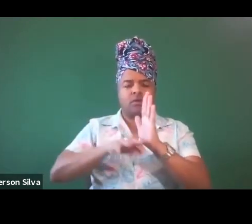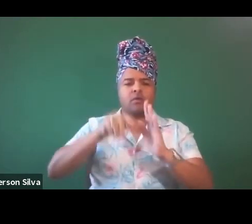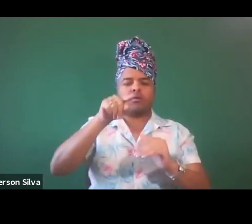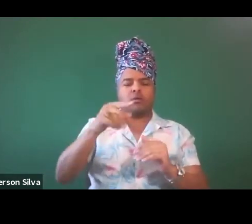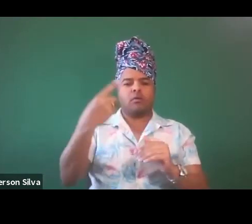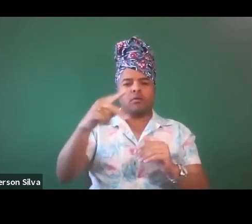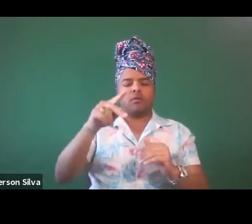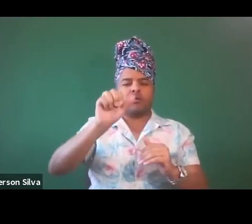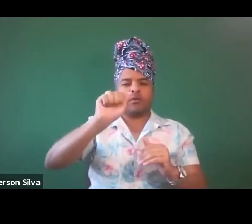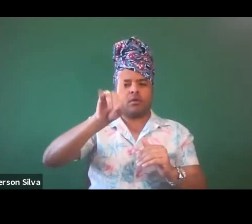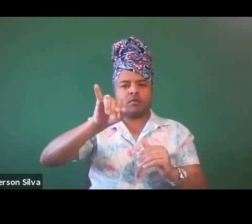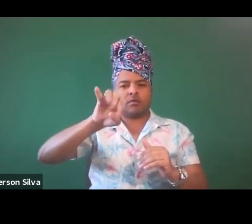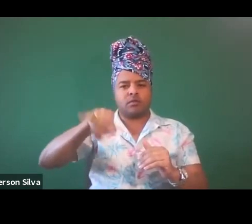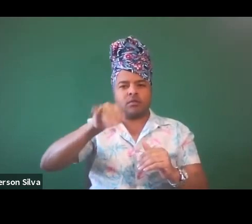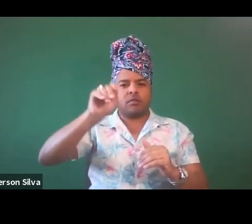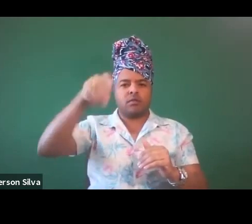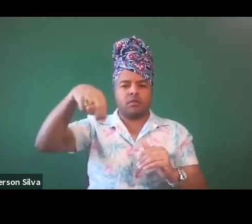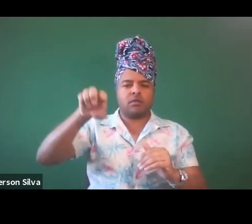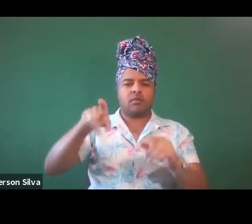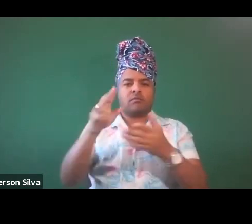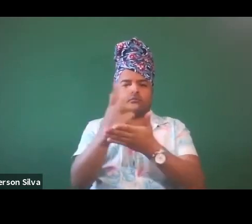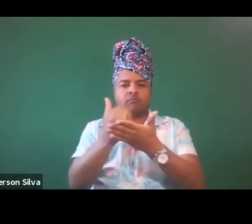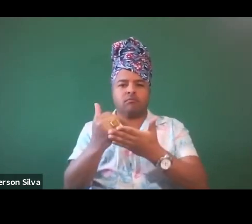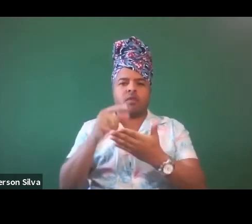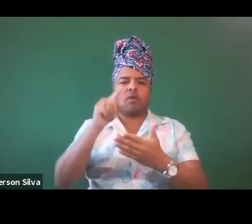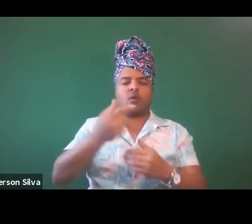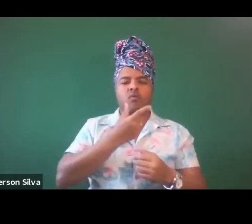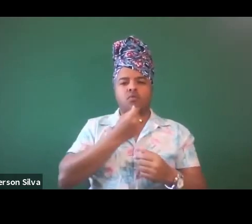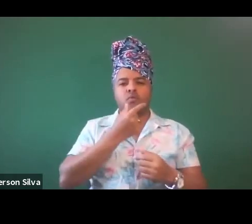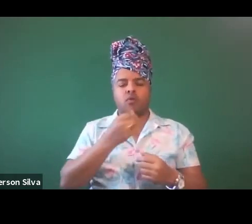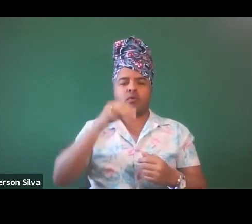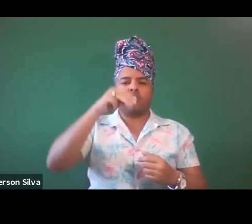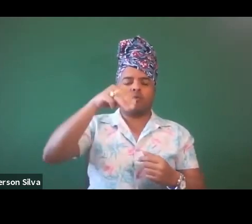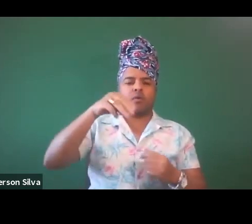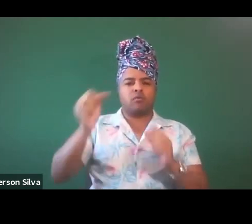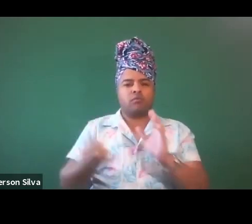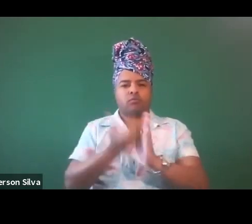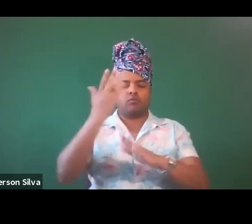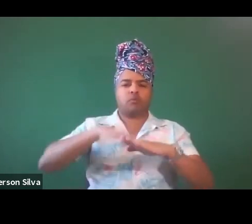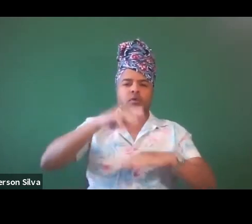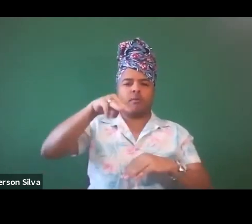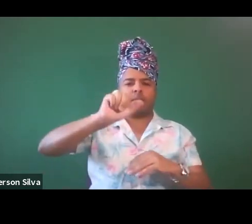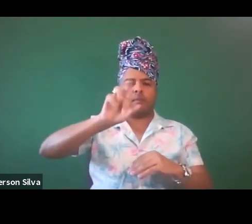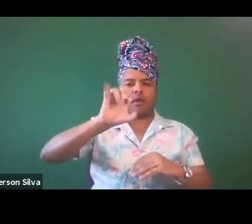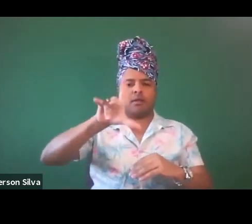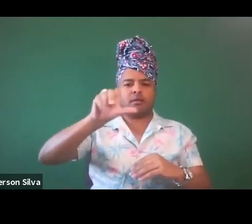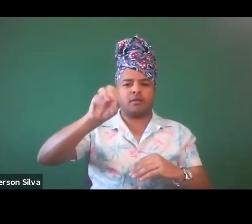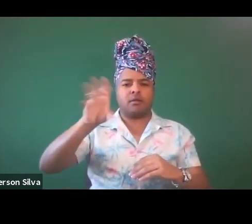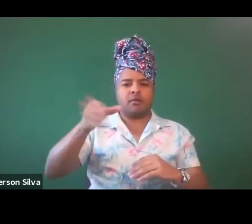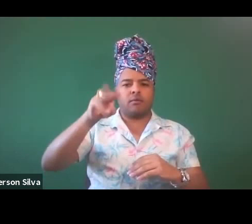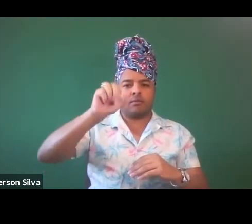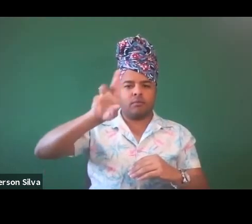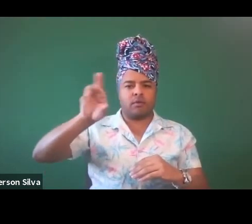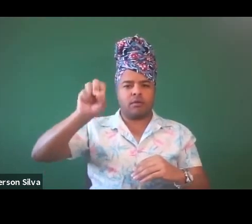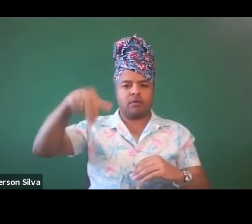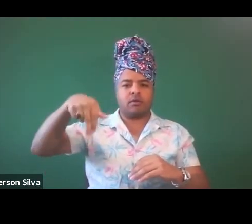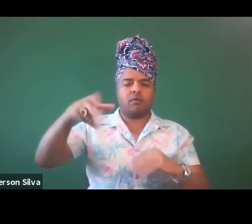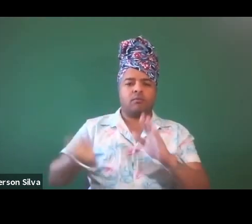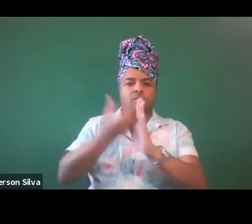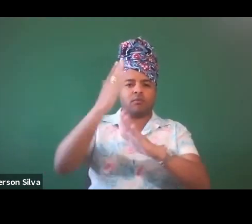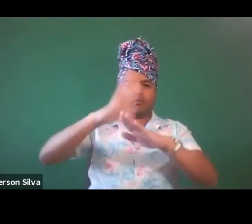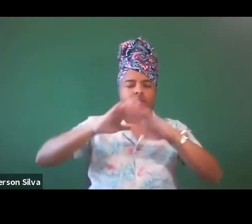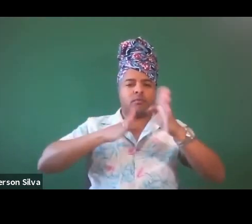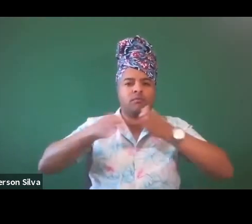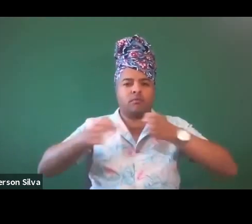Desenhos de Analine Curado e música original de Marcelo Marum. Sua versão acessível foi publicada hoje, às 16